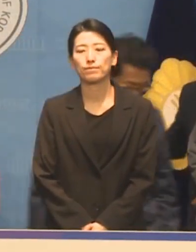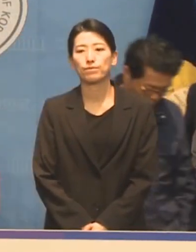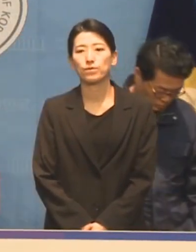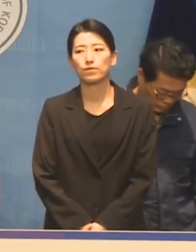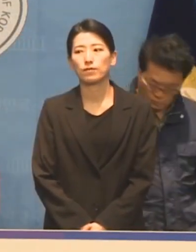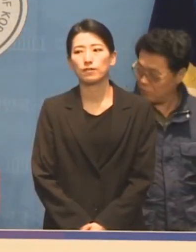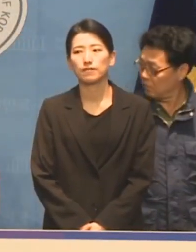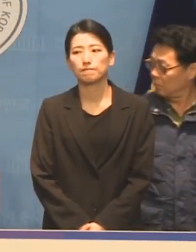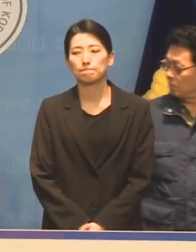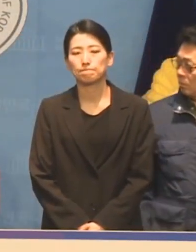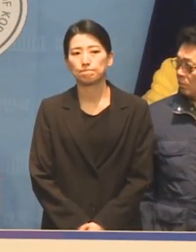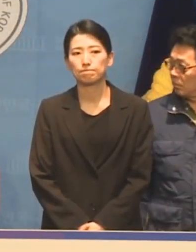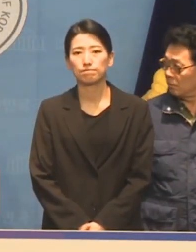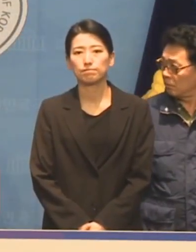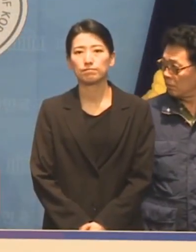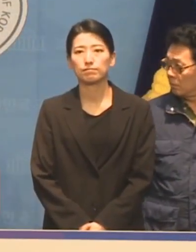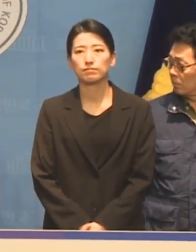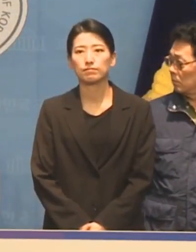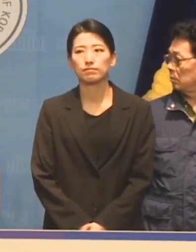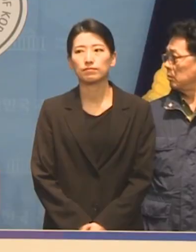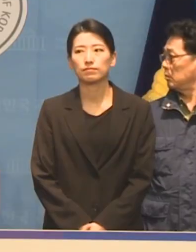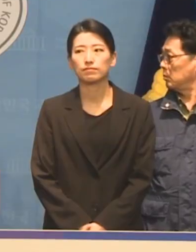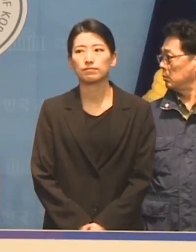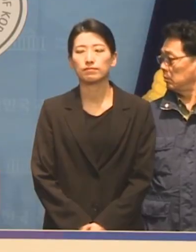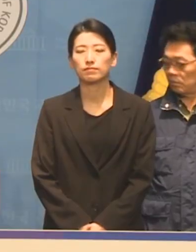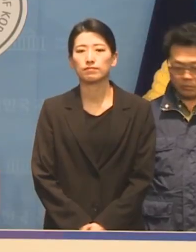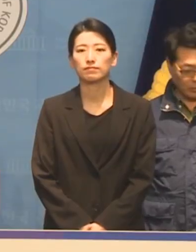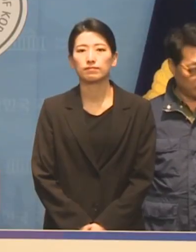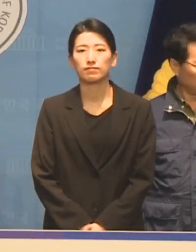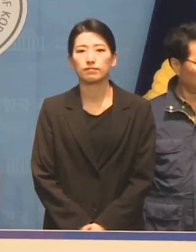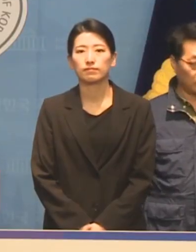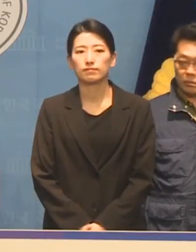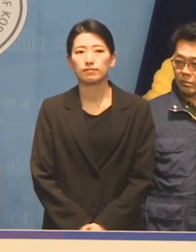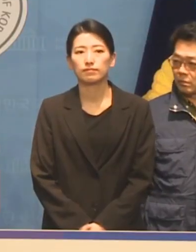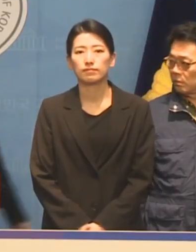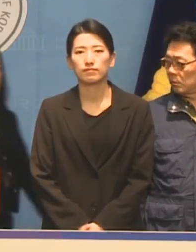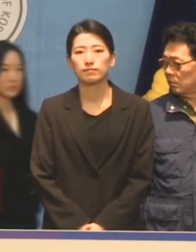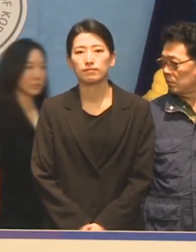서시고 저쪽에 계시고